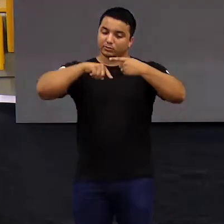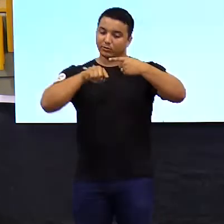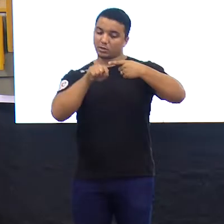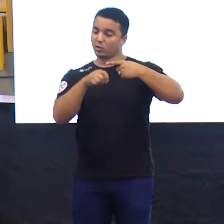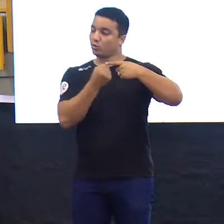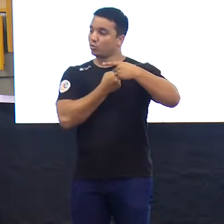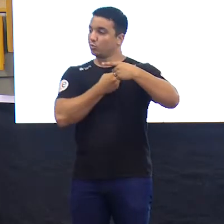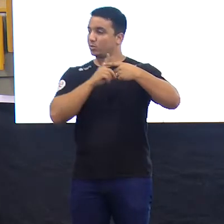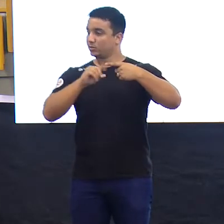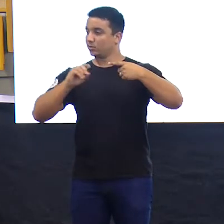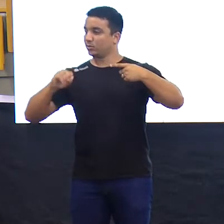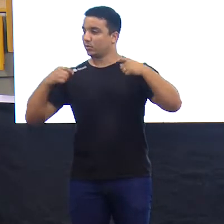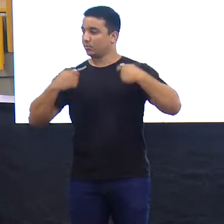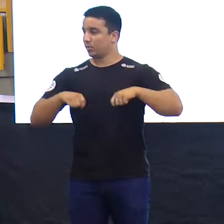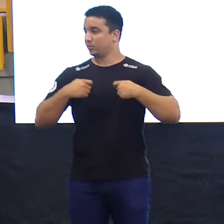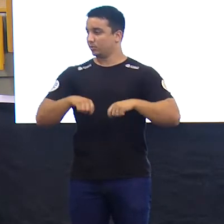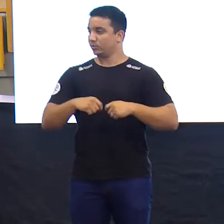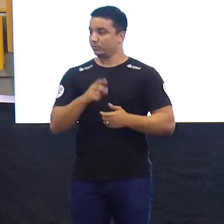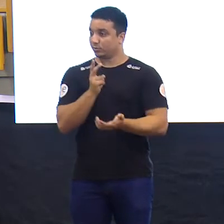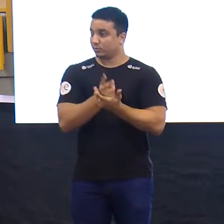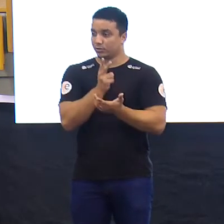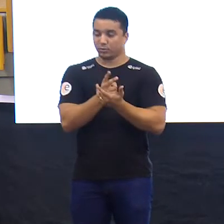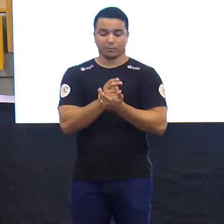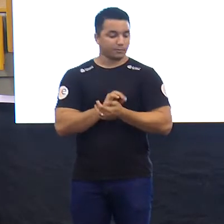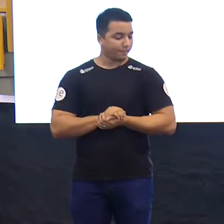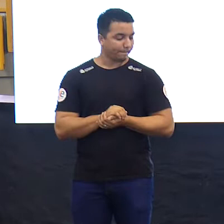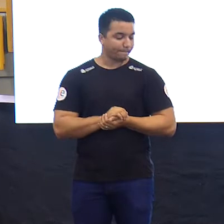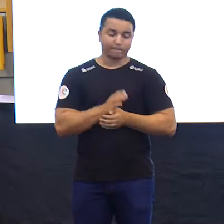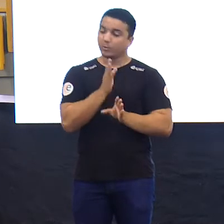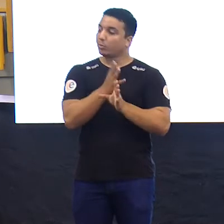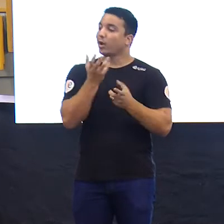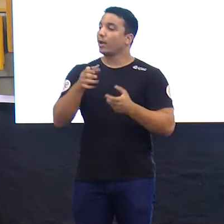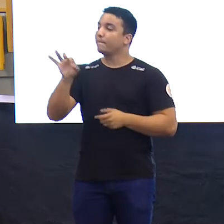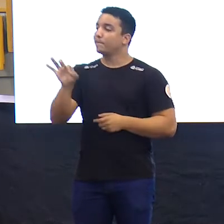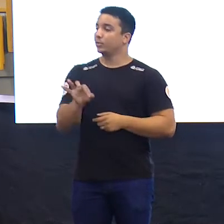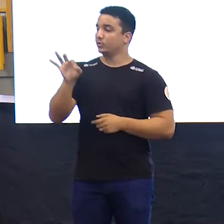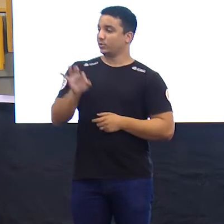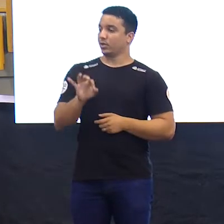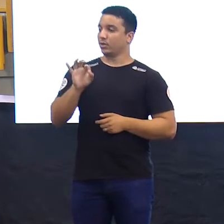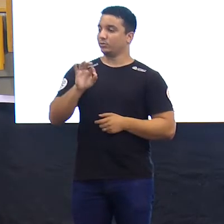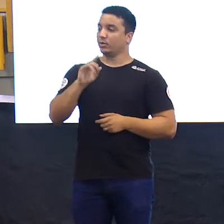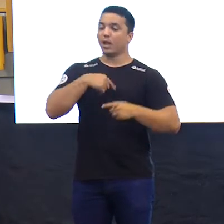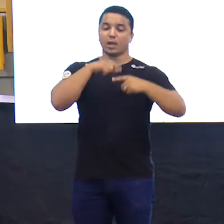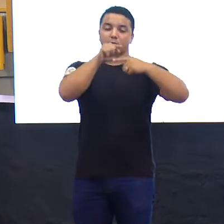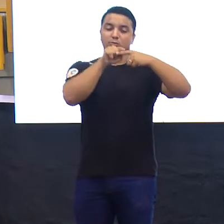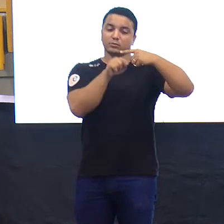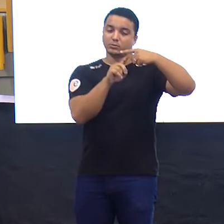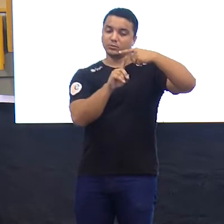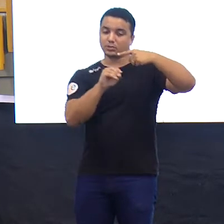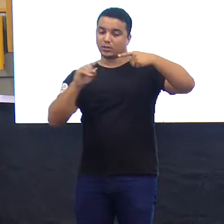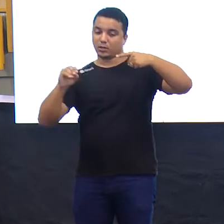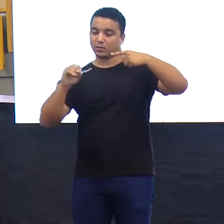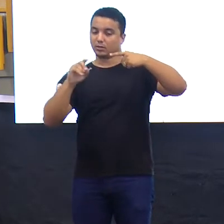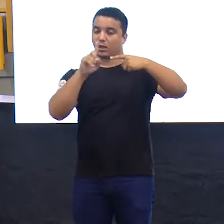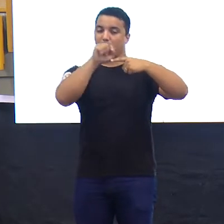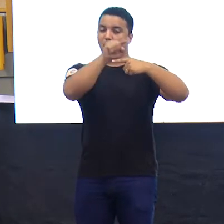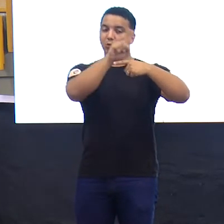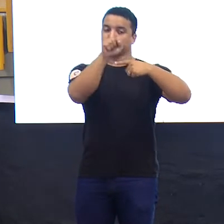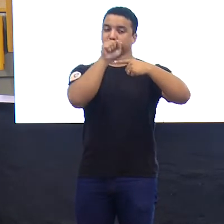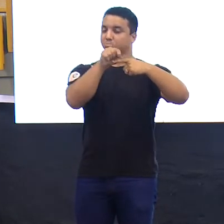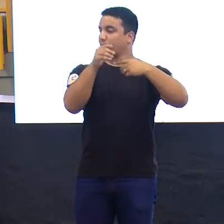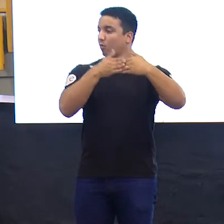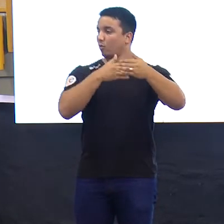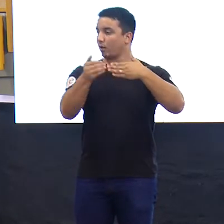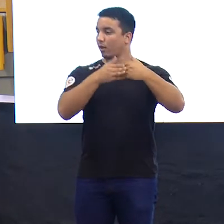100. Então, eu podia ter feito aqui. Pedro, e se eu fizesse assim? É